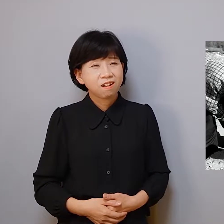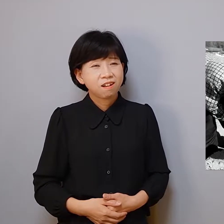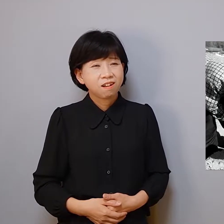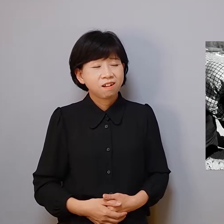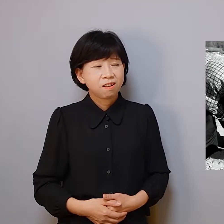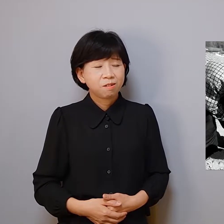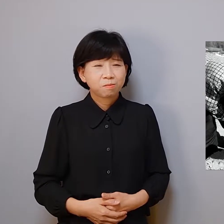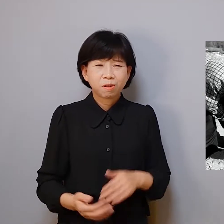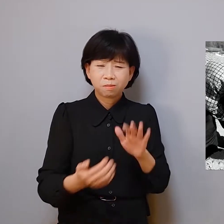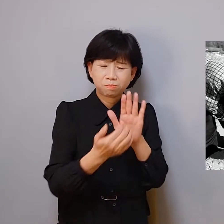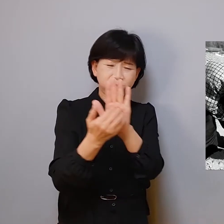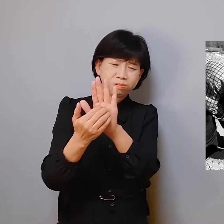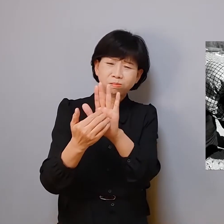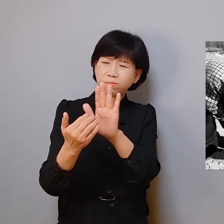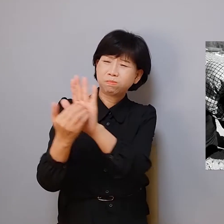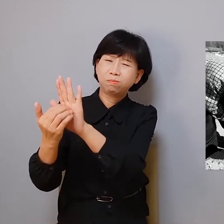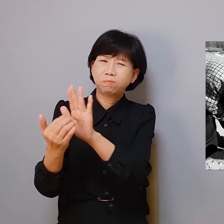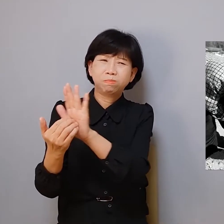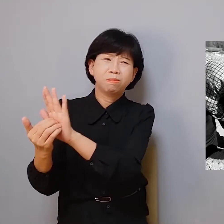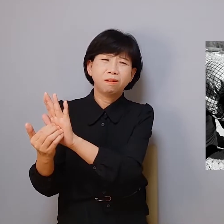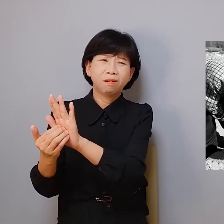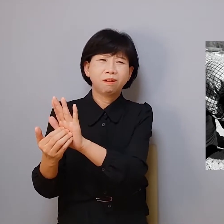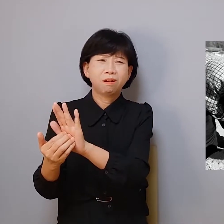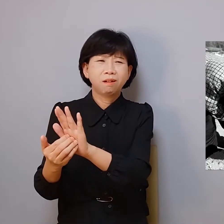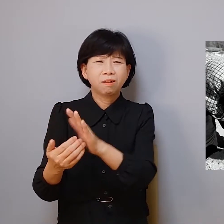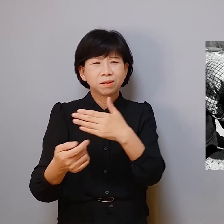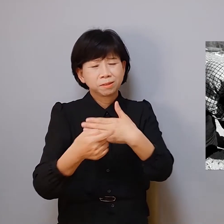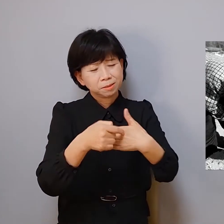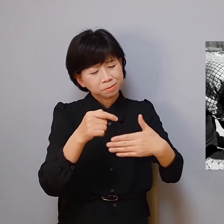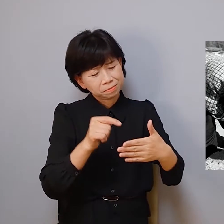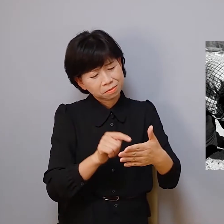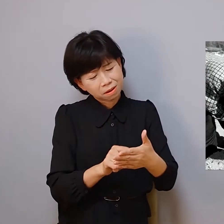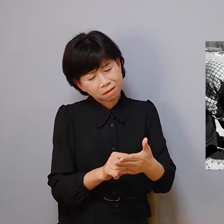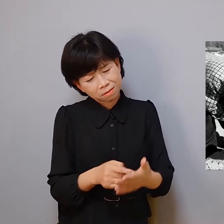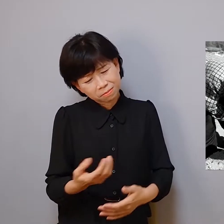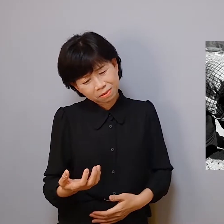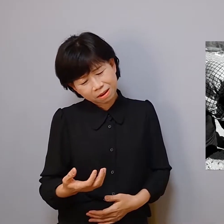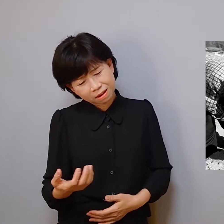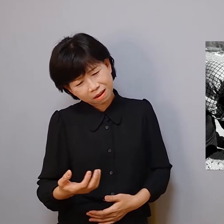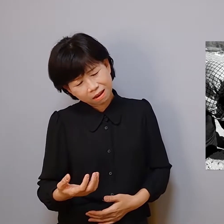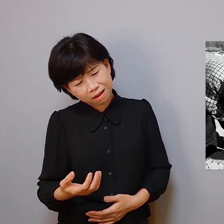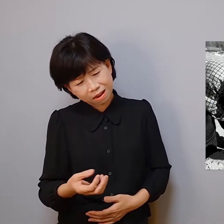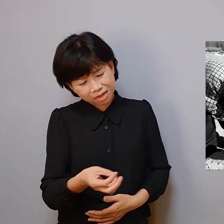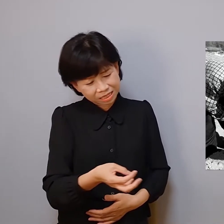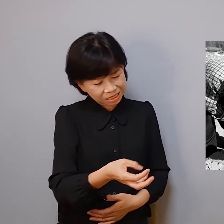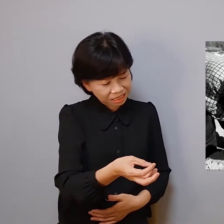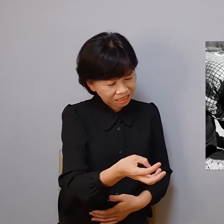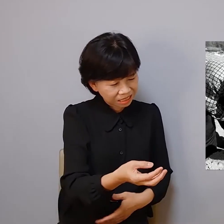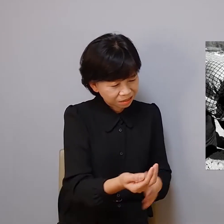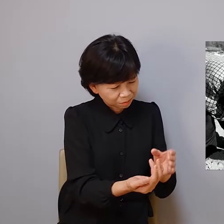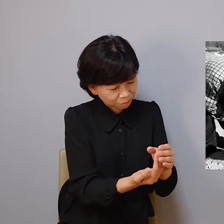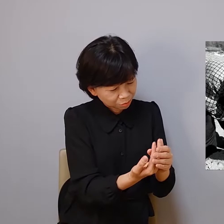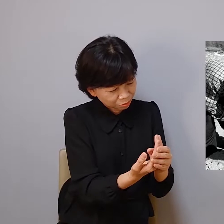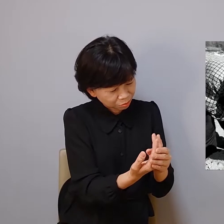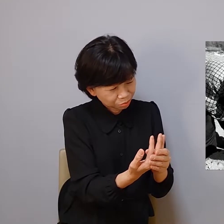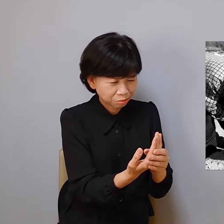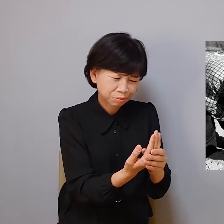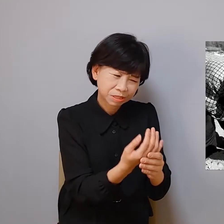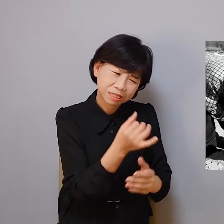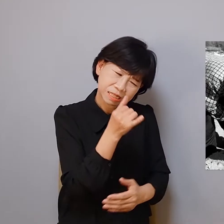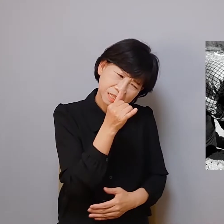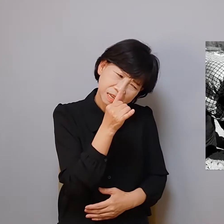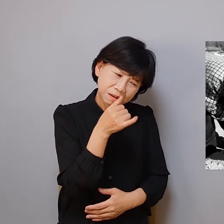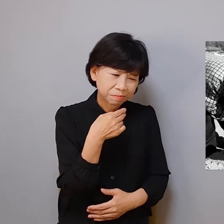수많은 거절로 인해 가슴은 찢어지고 과연 싹이 뜰까 하는 의문이 일더라도 결코 멈추지